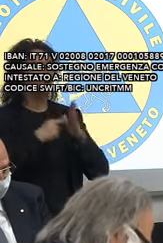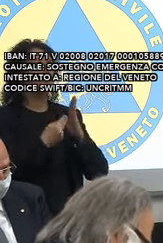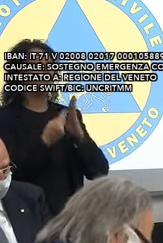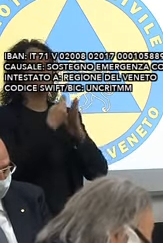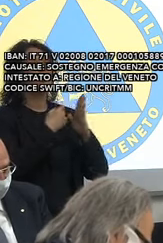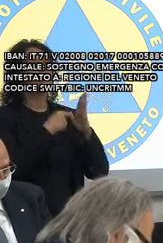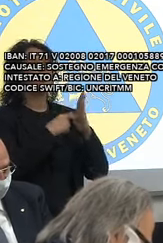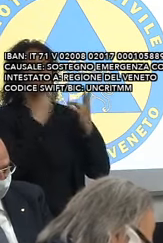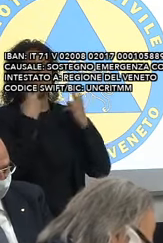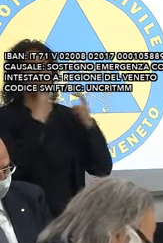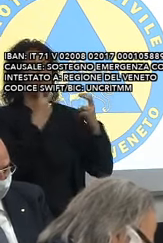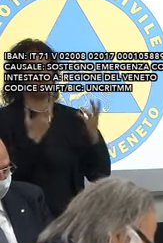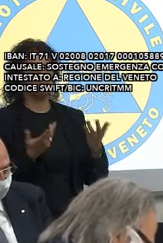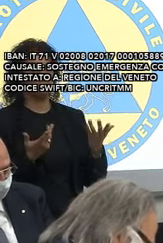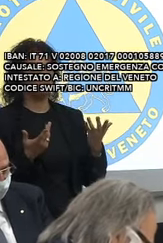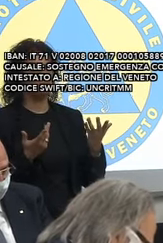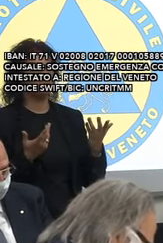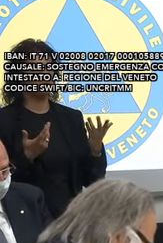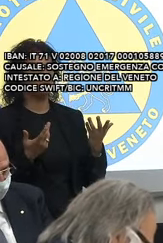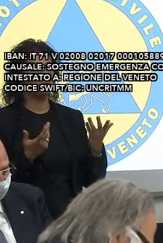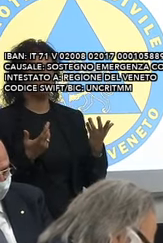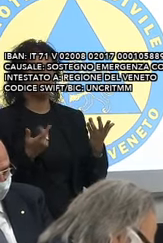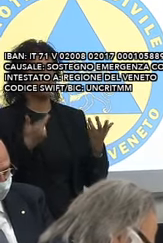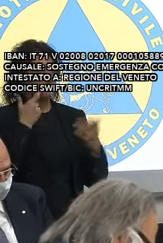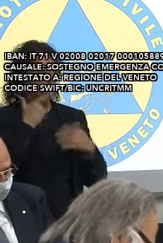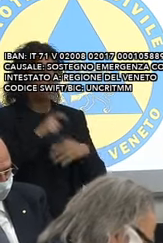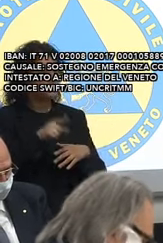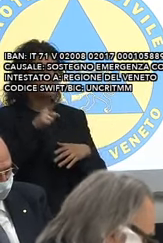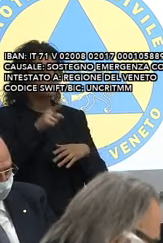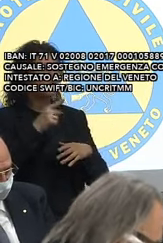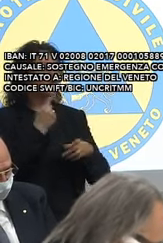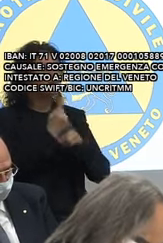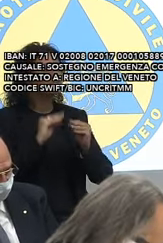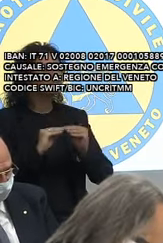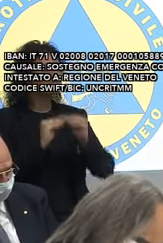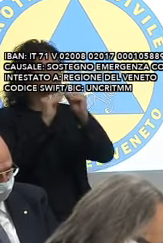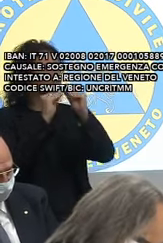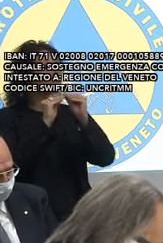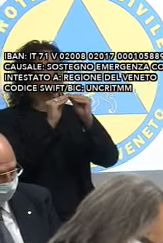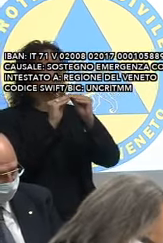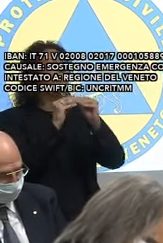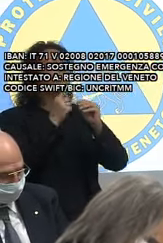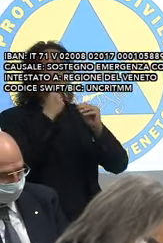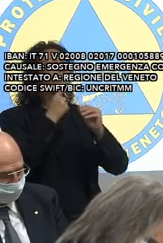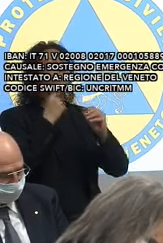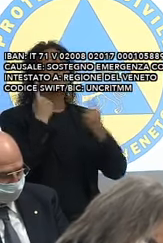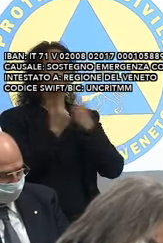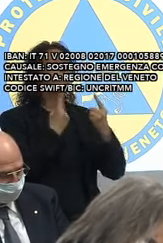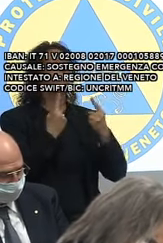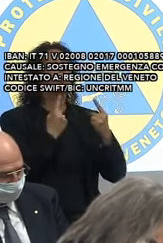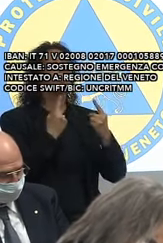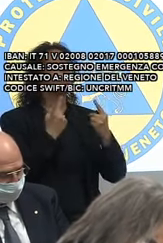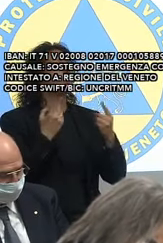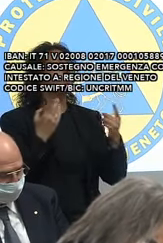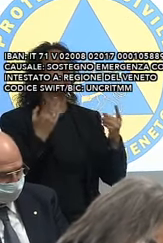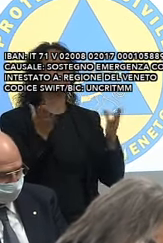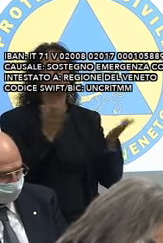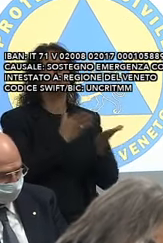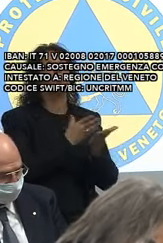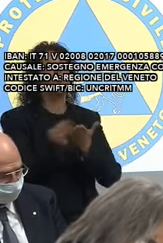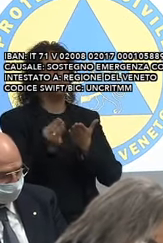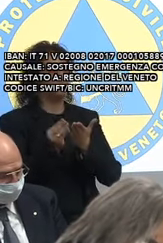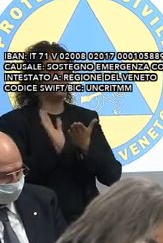che comunque sia assolutamente un policlinico performante sotto tutti i profili sanitari, cioè non si è progettata una